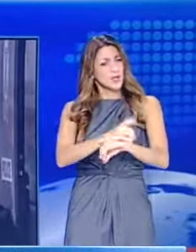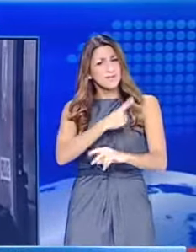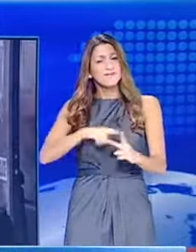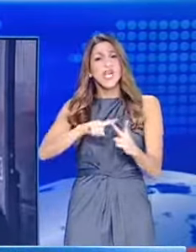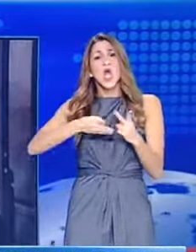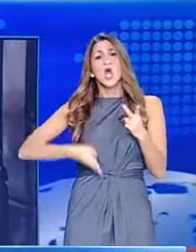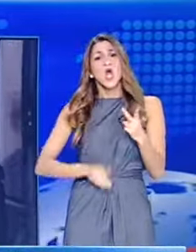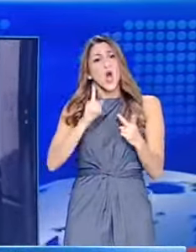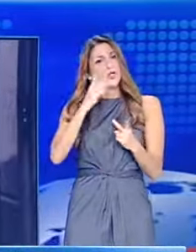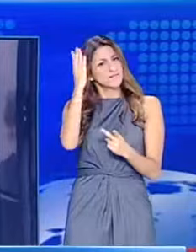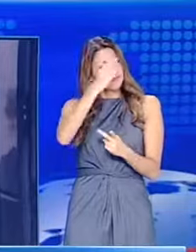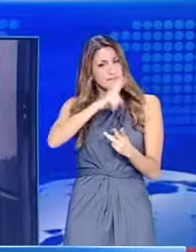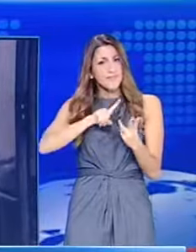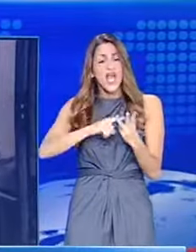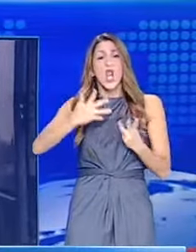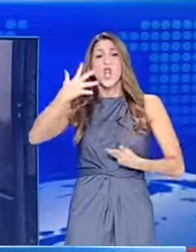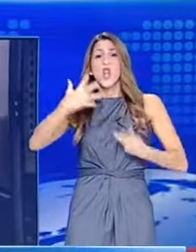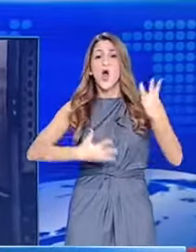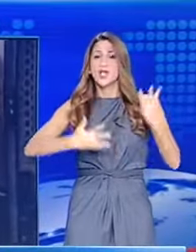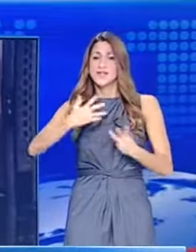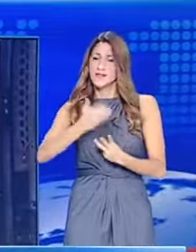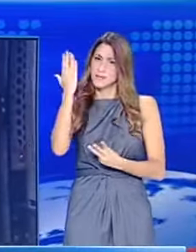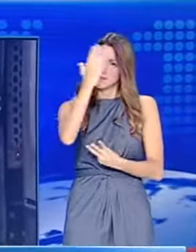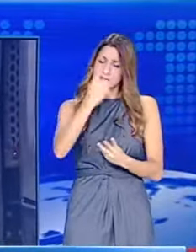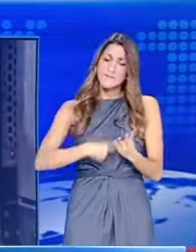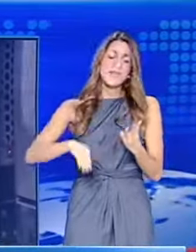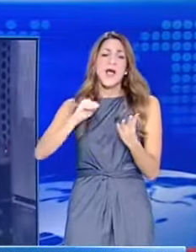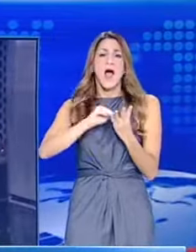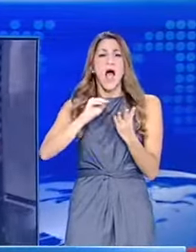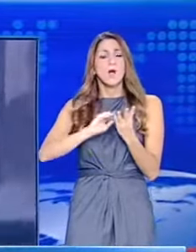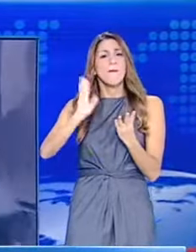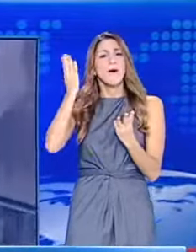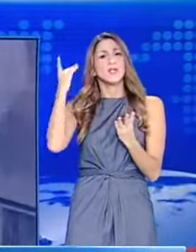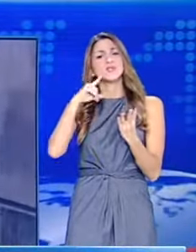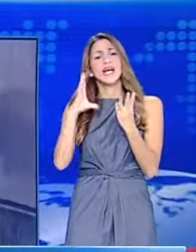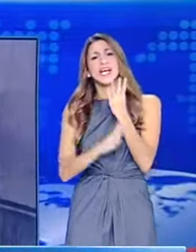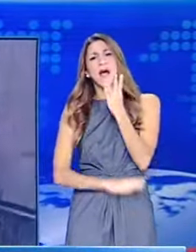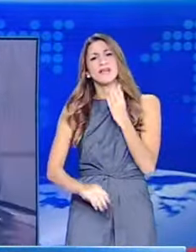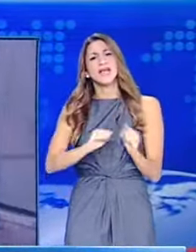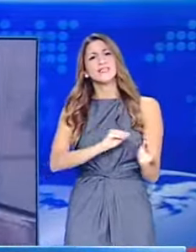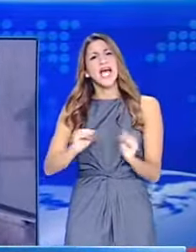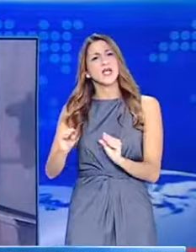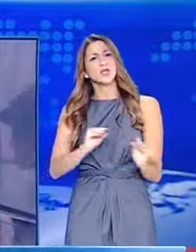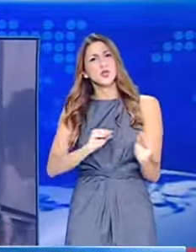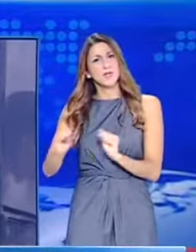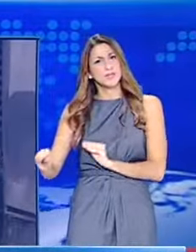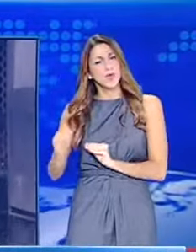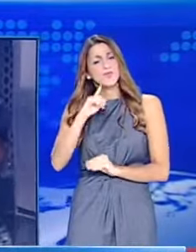αρετσο χατζοπούλου η λογίστριά του ευφροσύνη λαμπροπούλου ο πρώην γενικός γραμματέας εξοπλισμών γιάννης μπόκος ο εξάδελφός του